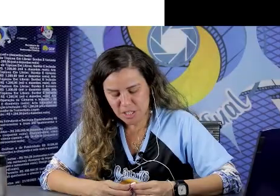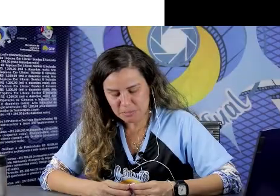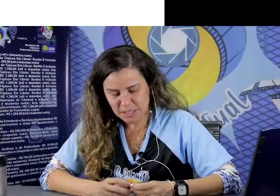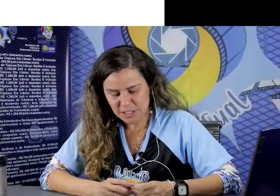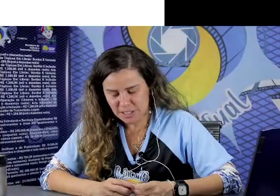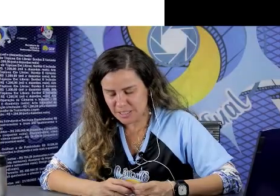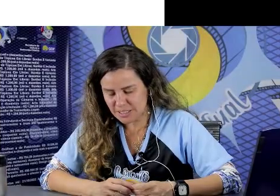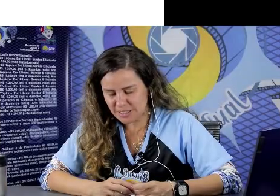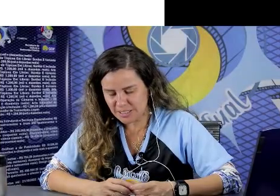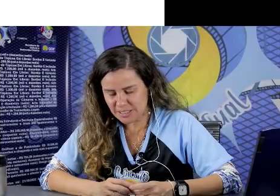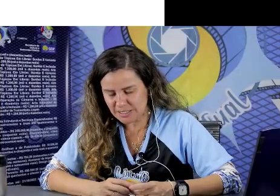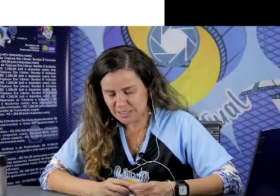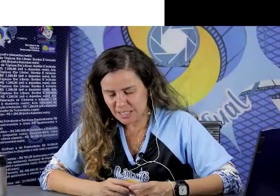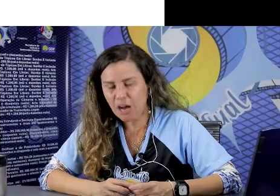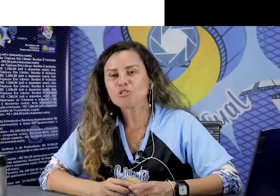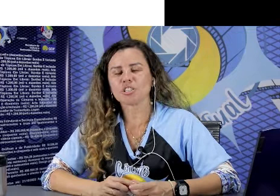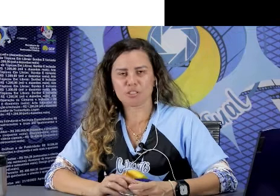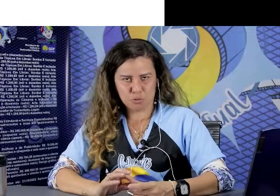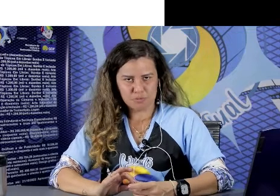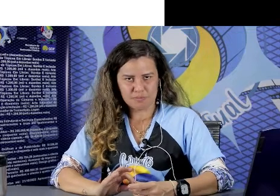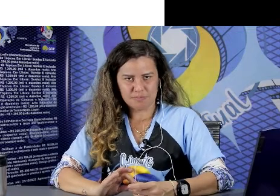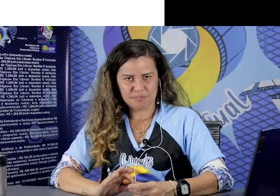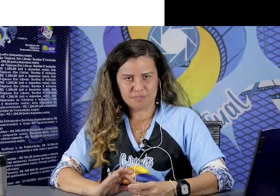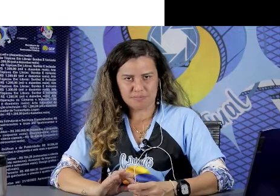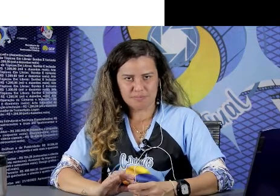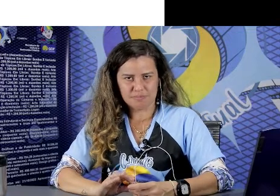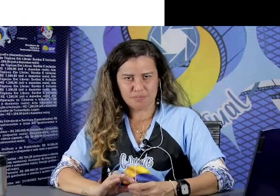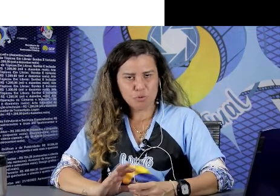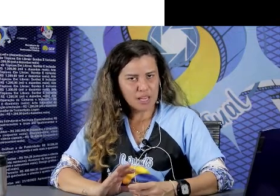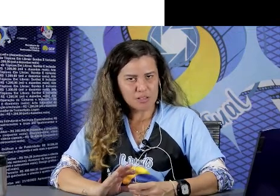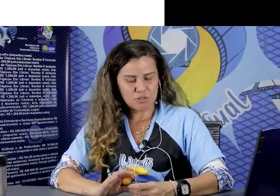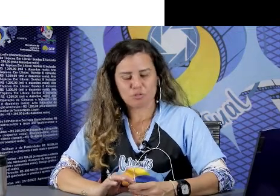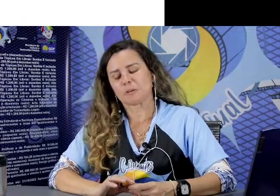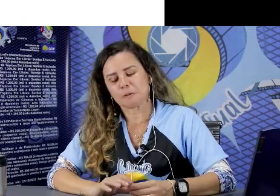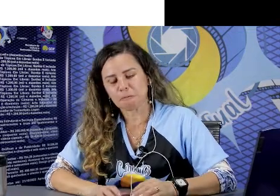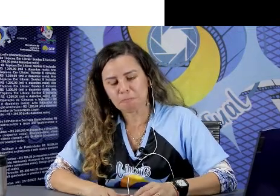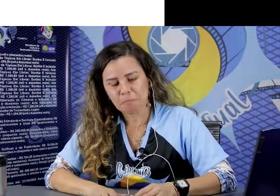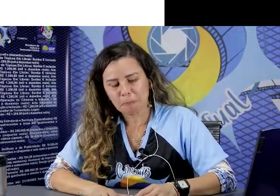chama de audismo. O que é isso?